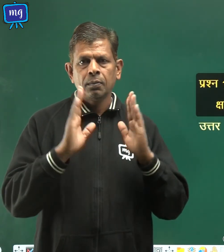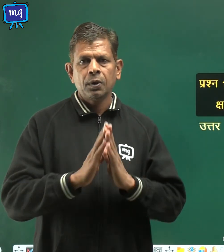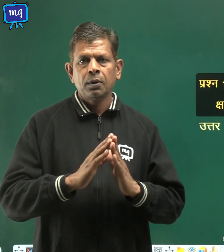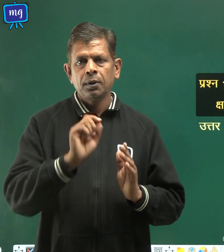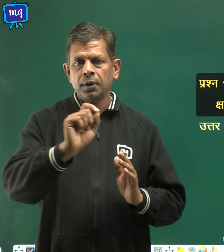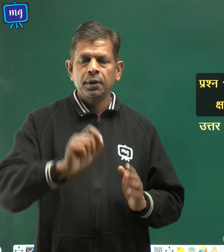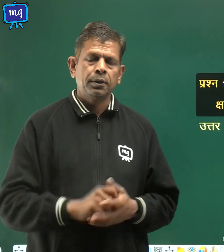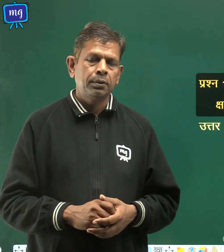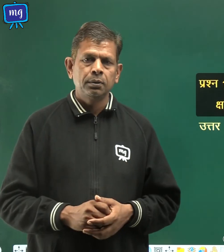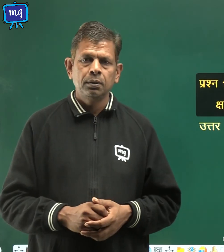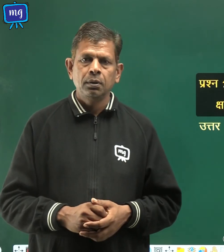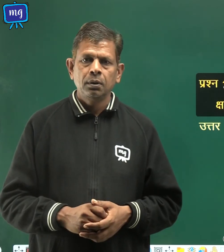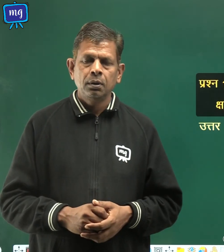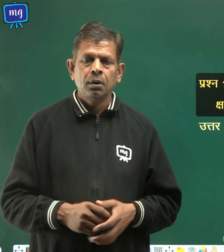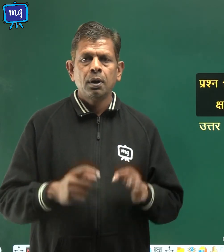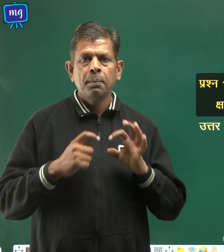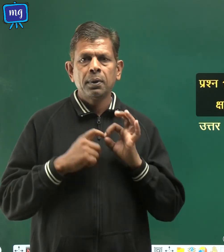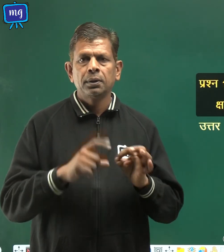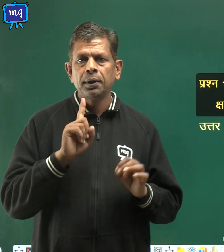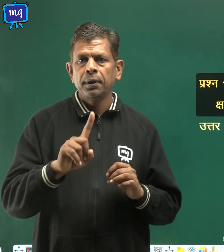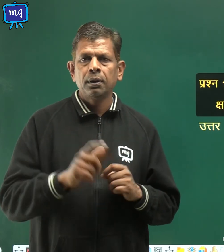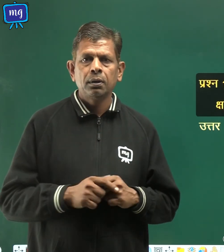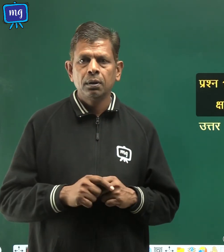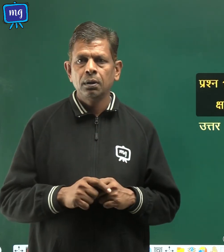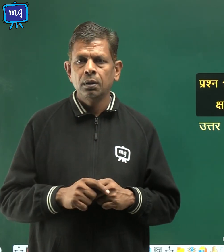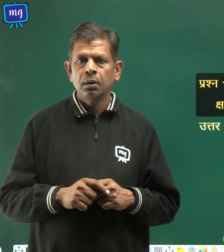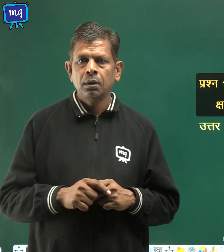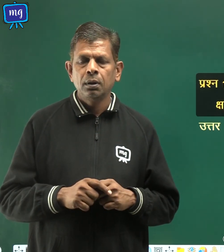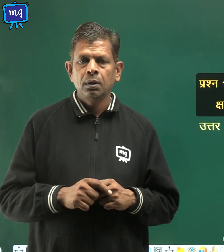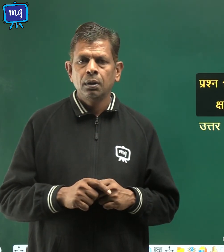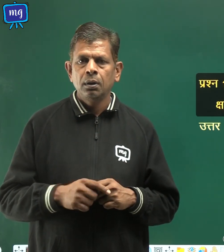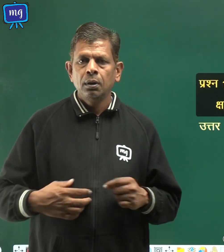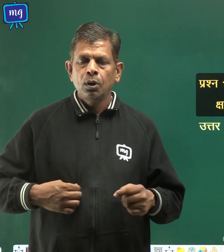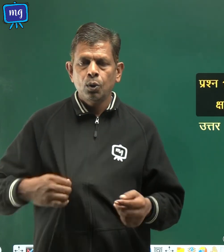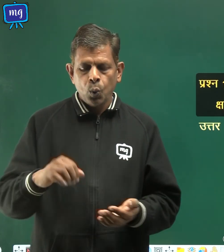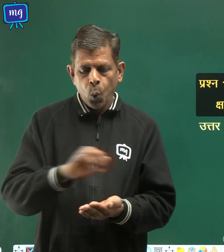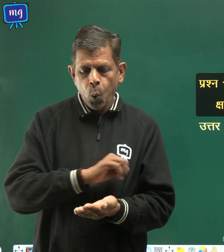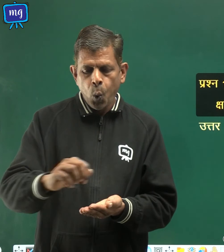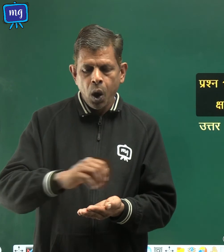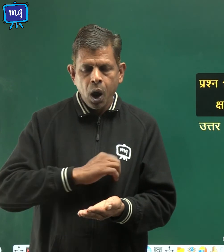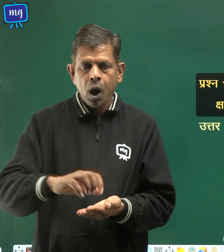गृह कार्य प्रश्न 1, साबुन में पाए जाने वाले